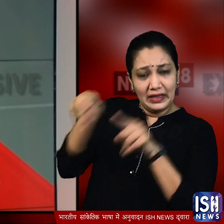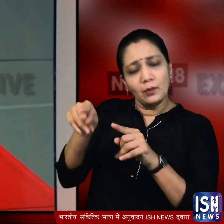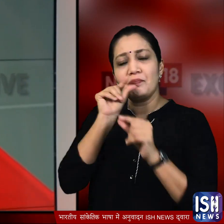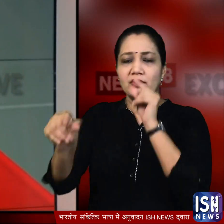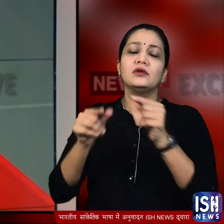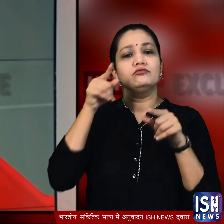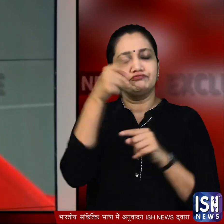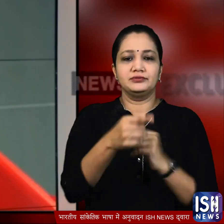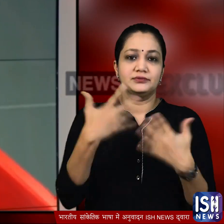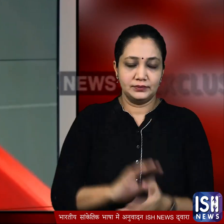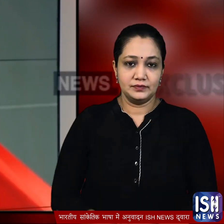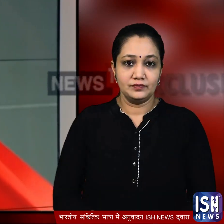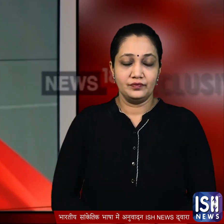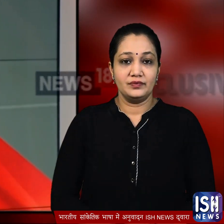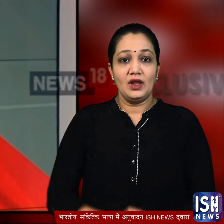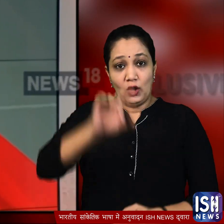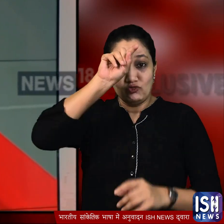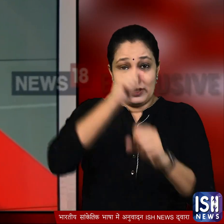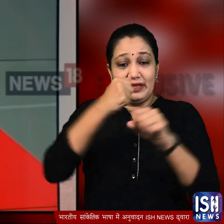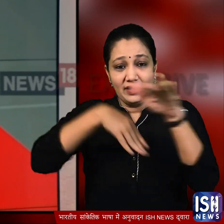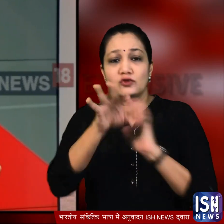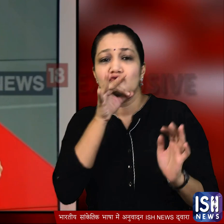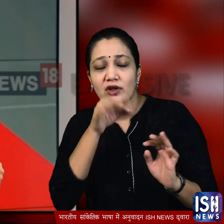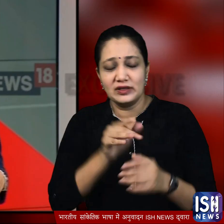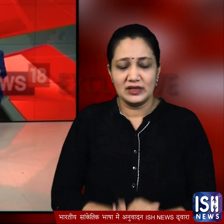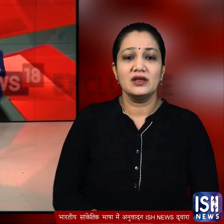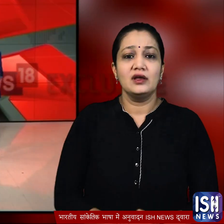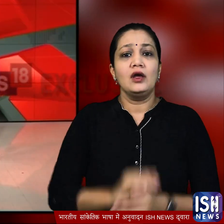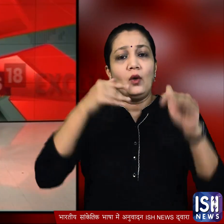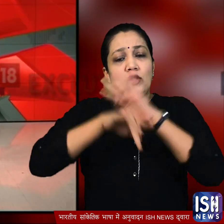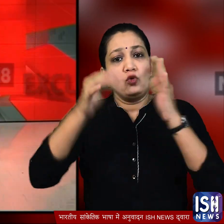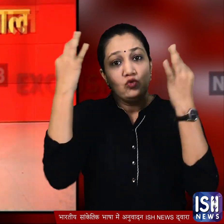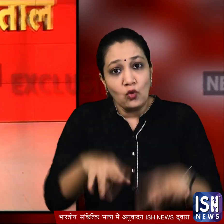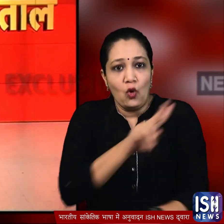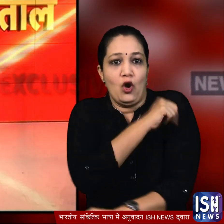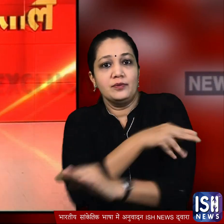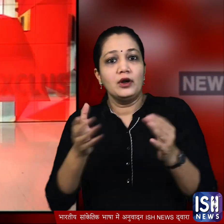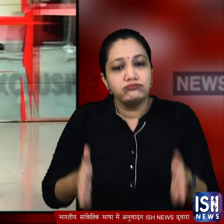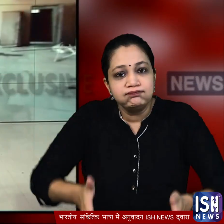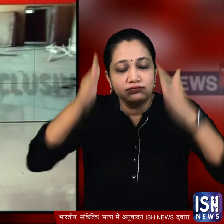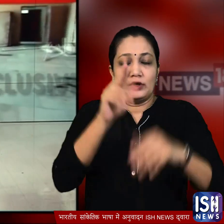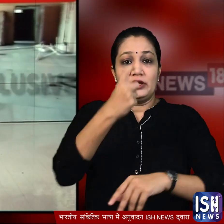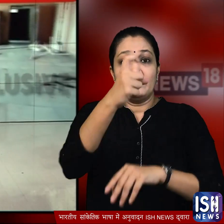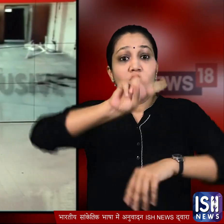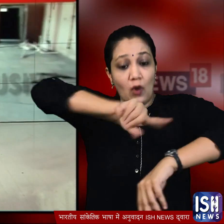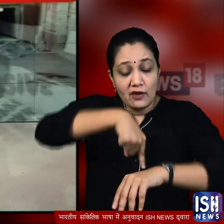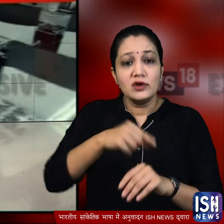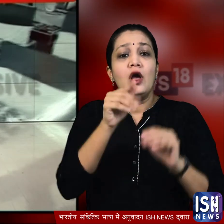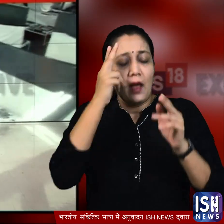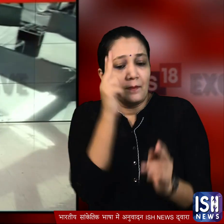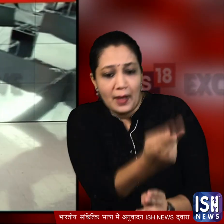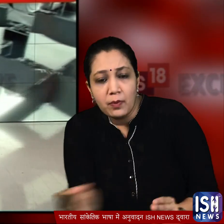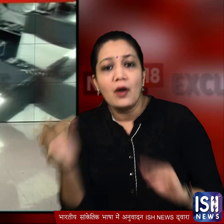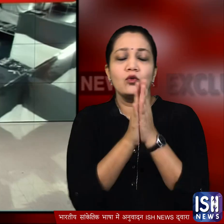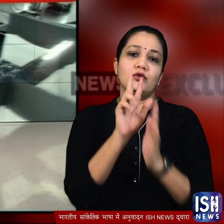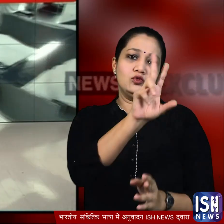कोरोना मरीजों के लिए 200 बिस्तरों वाला अस्पताल महज 72 घंटे में ही तैयार कर दिया गया। सूरत से बीजेपी विधायक हर्ष सिंघवी की